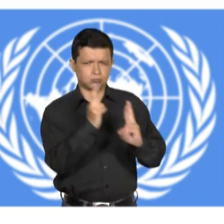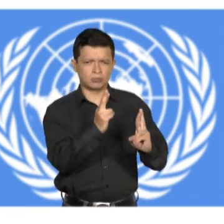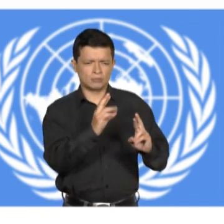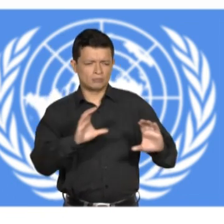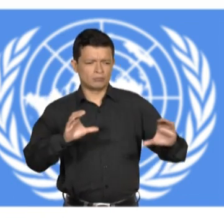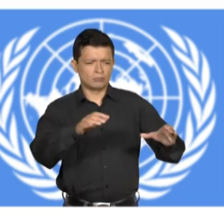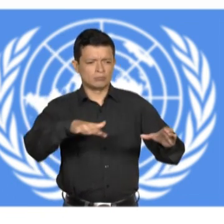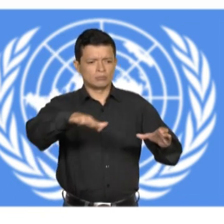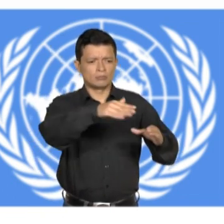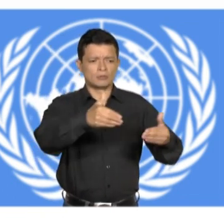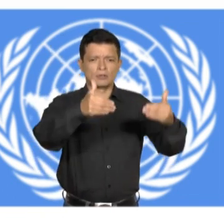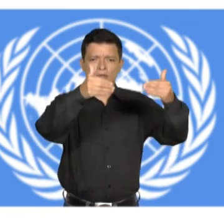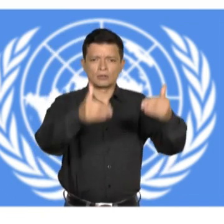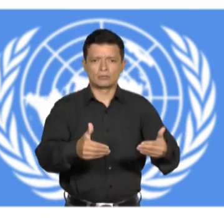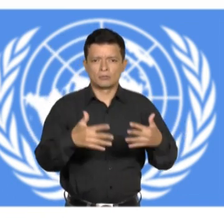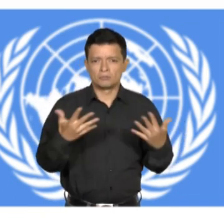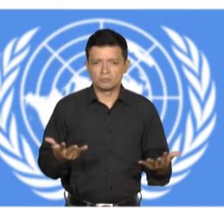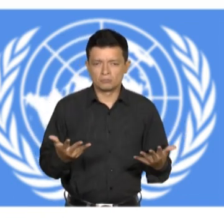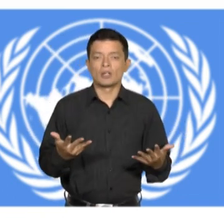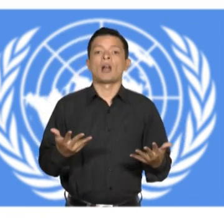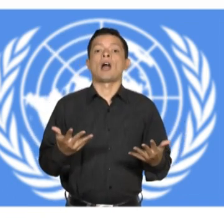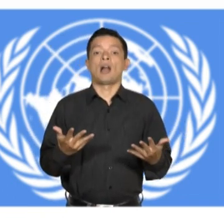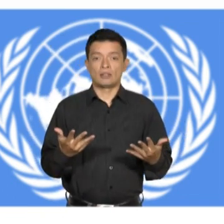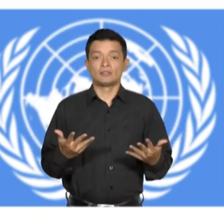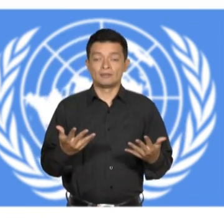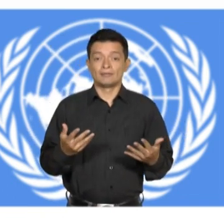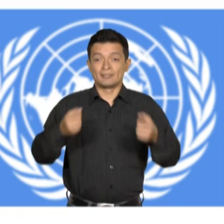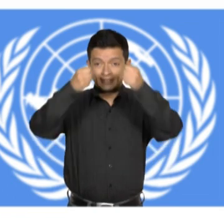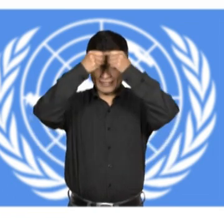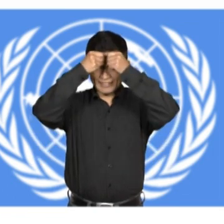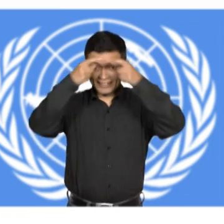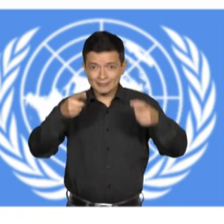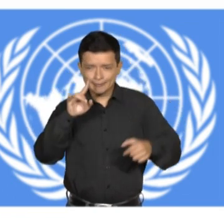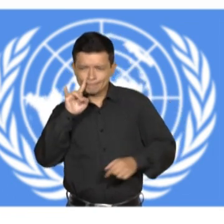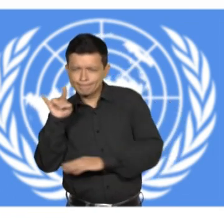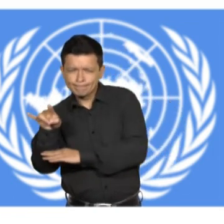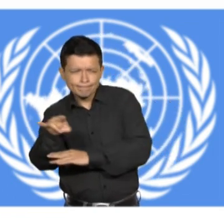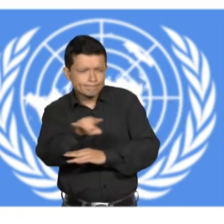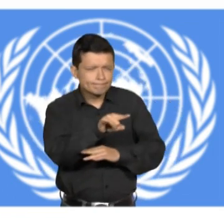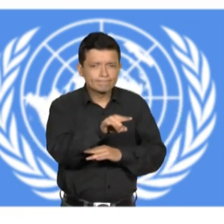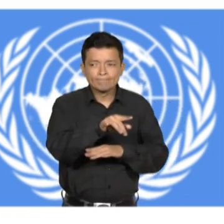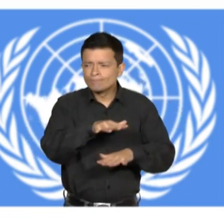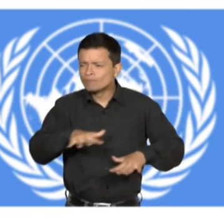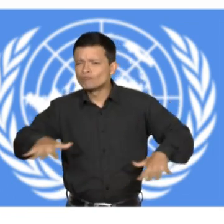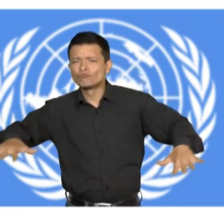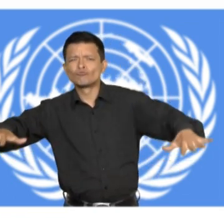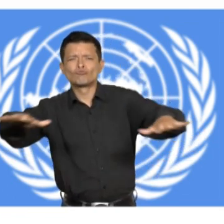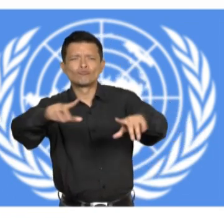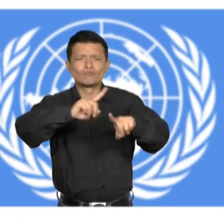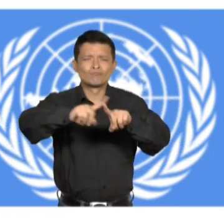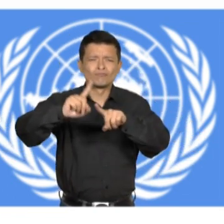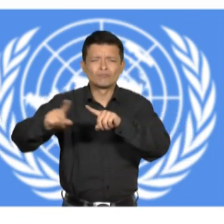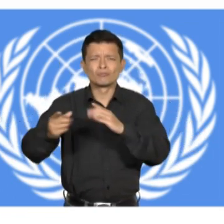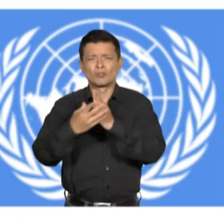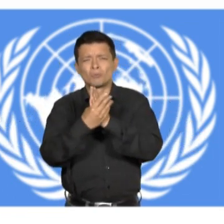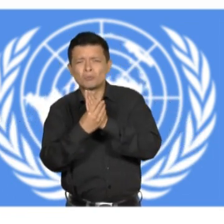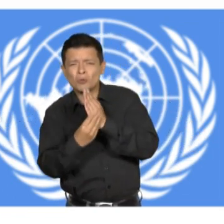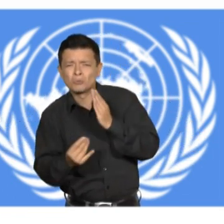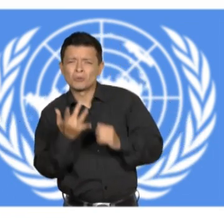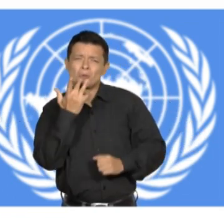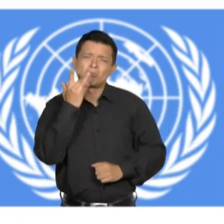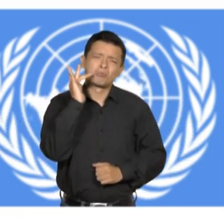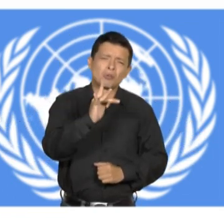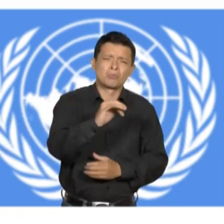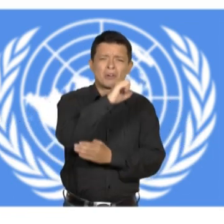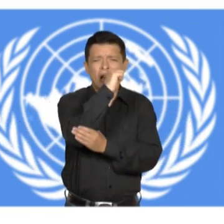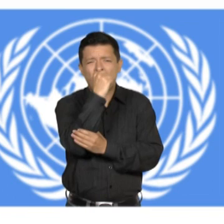M. Reconociendo el valor de las contribuciones que realizan y pueden realizar las personas con discapacidad al bienestar general